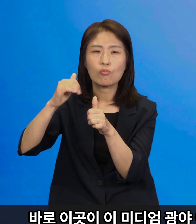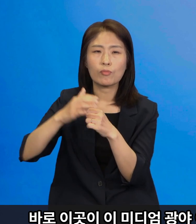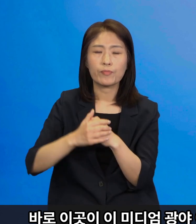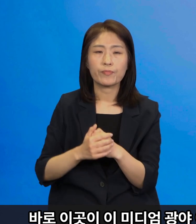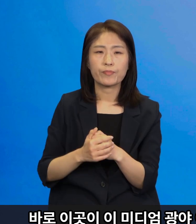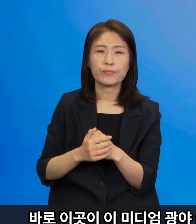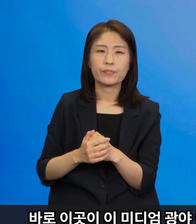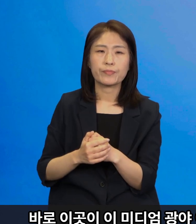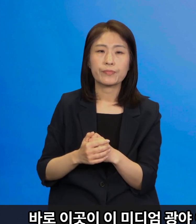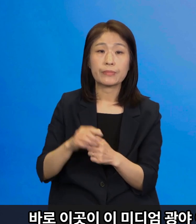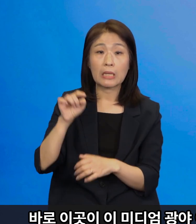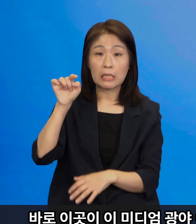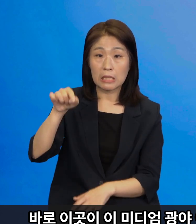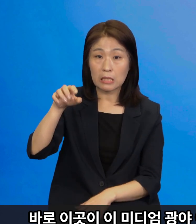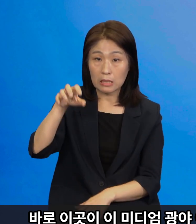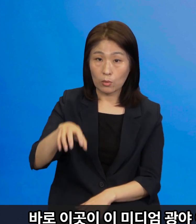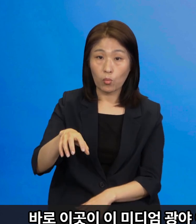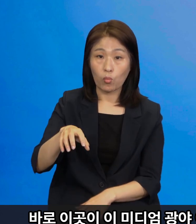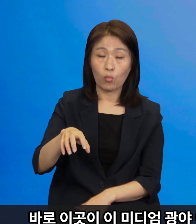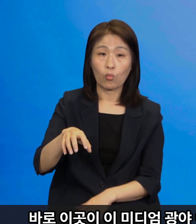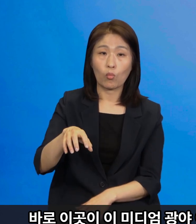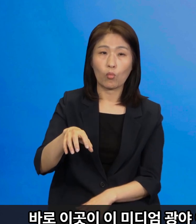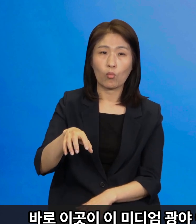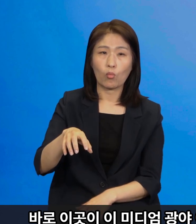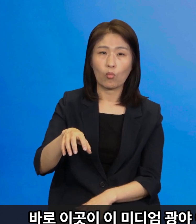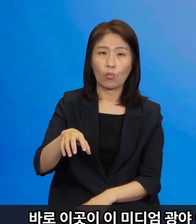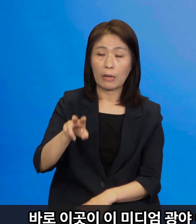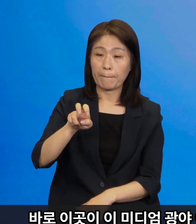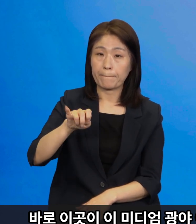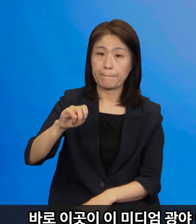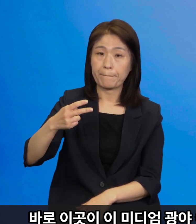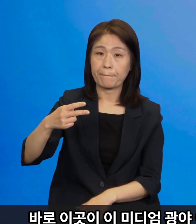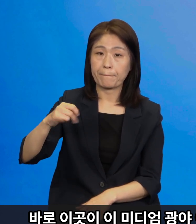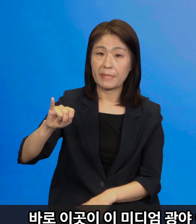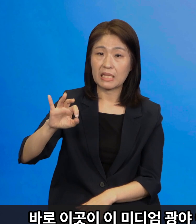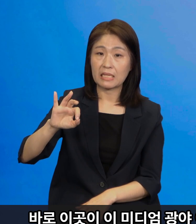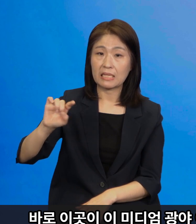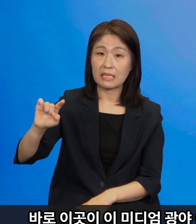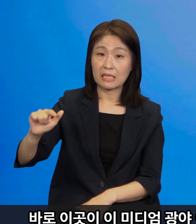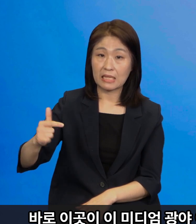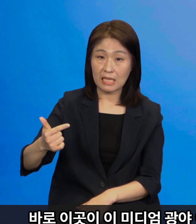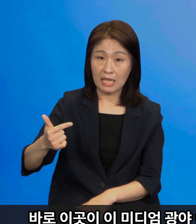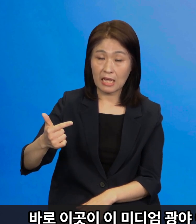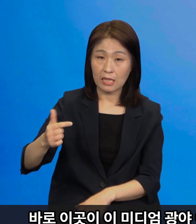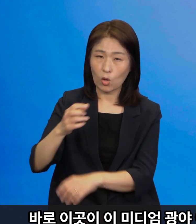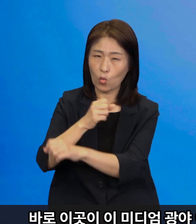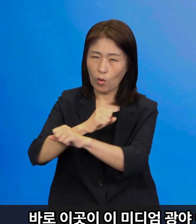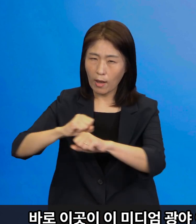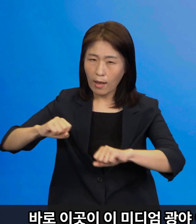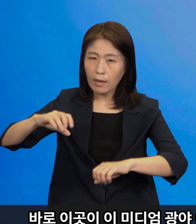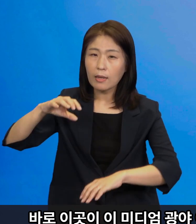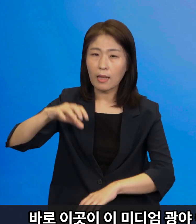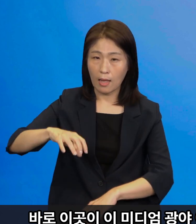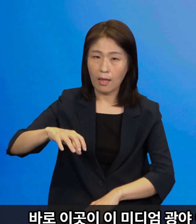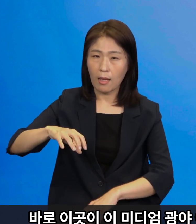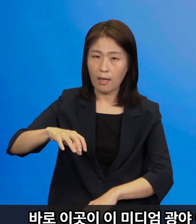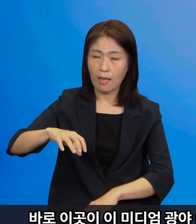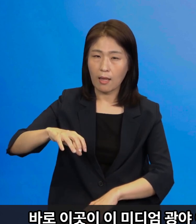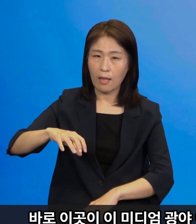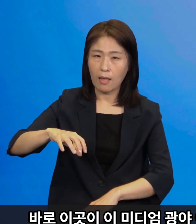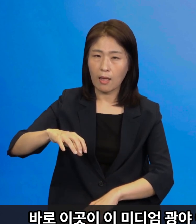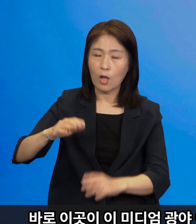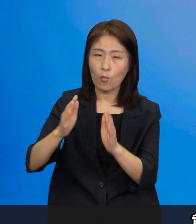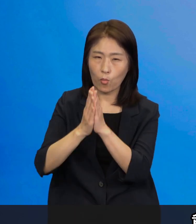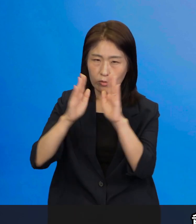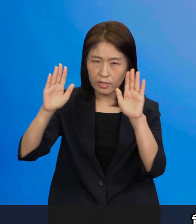바로 이곳이, 이 미디안 광야, 이 호렙산이 모세의 숲지방이었던